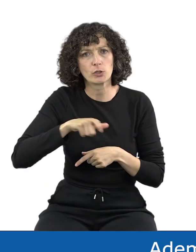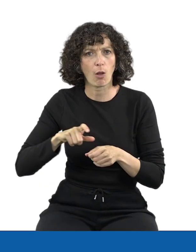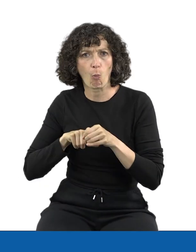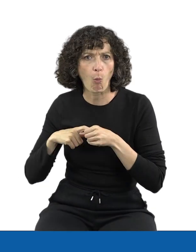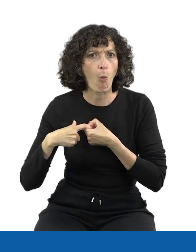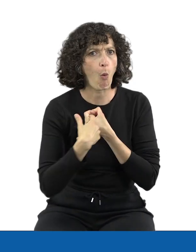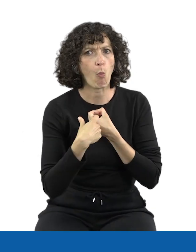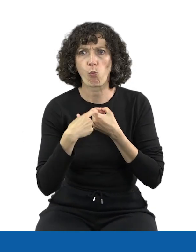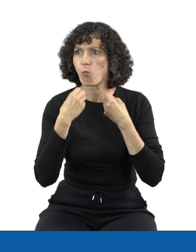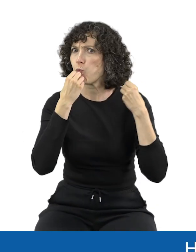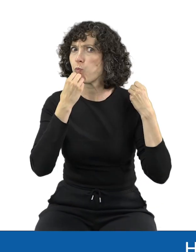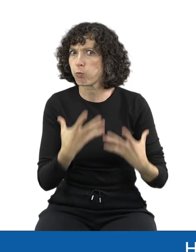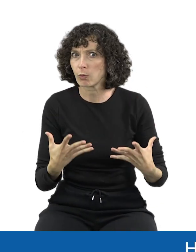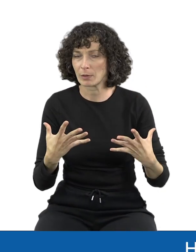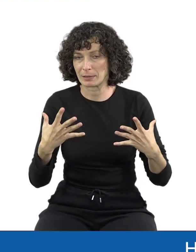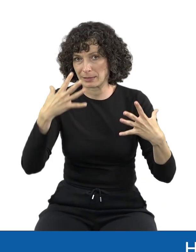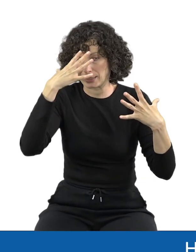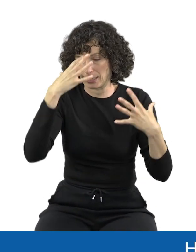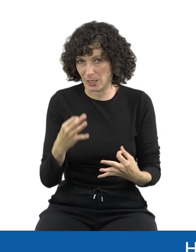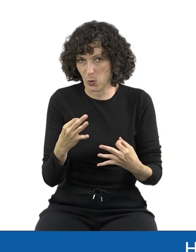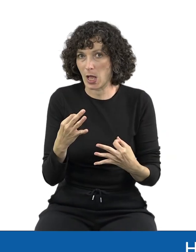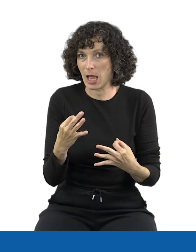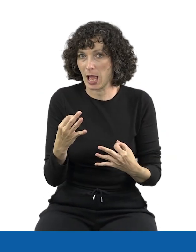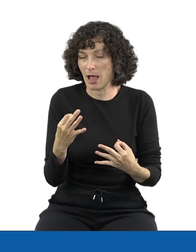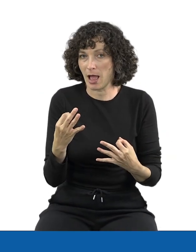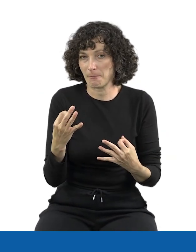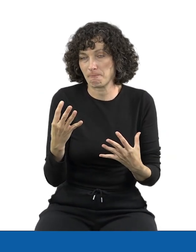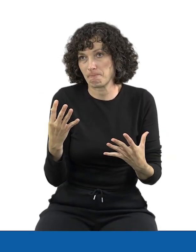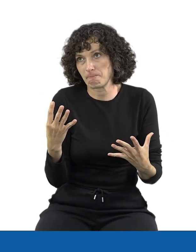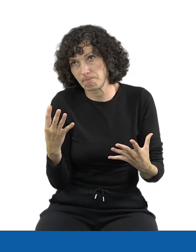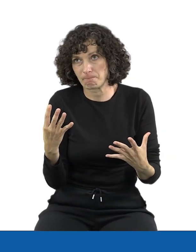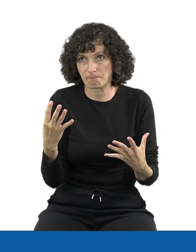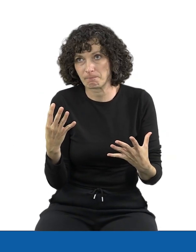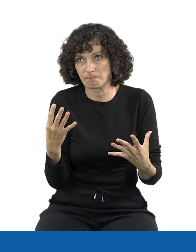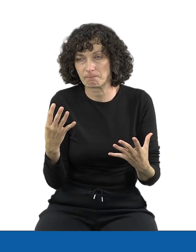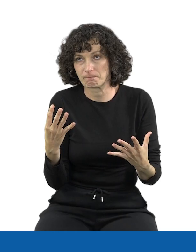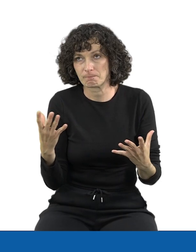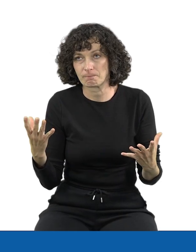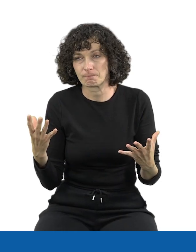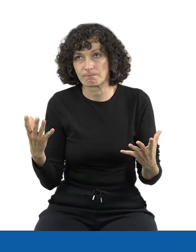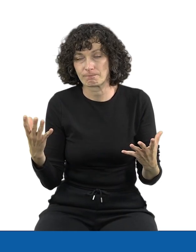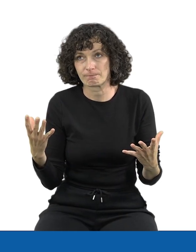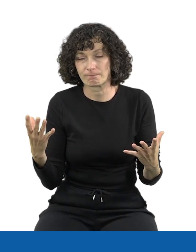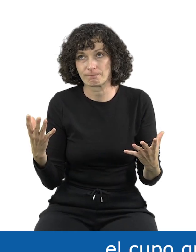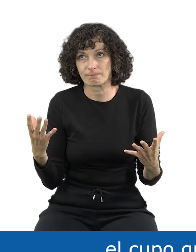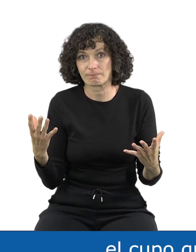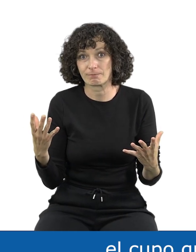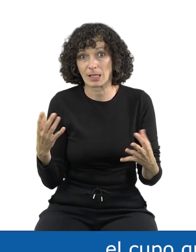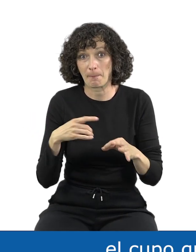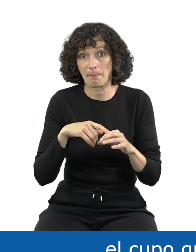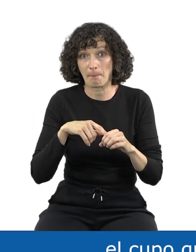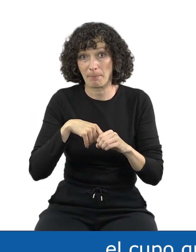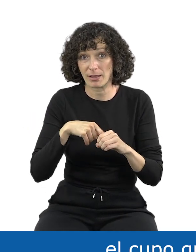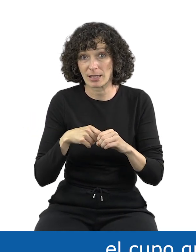acogida. Ha superado, yo creo, también un poco evidentemente un poco el